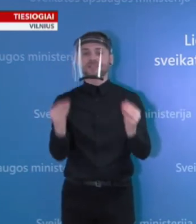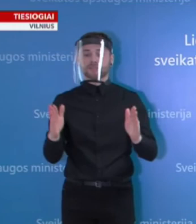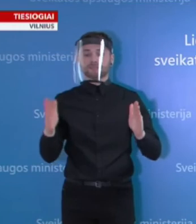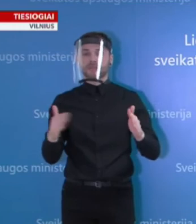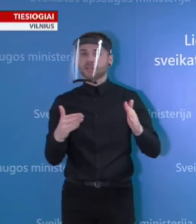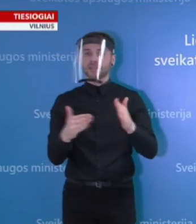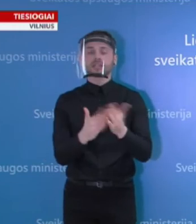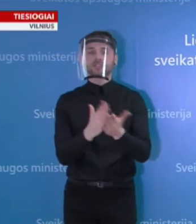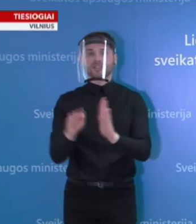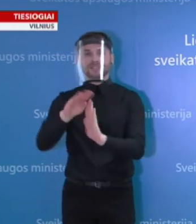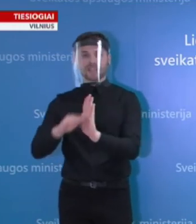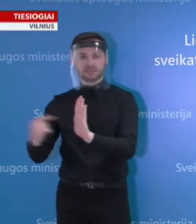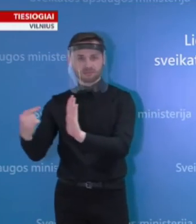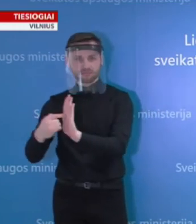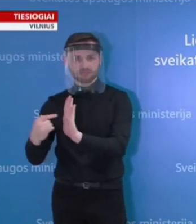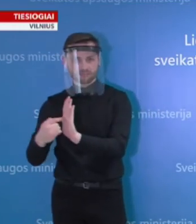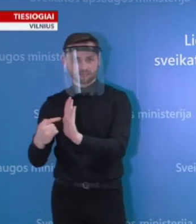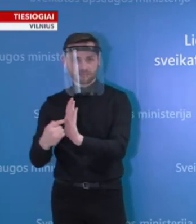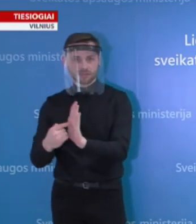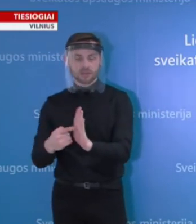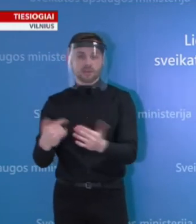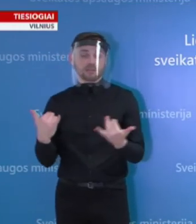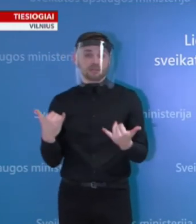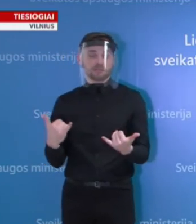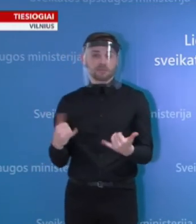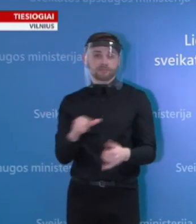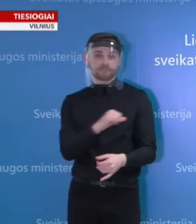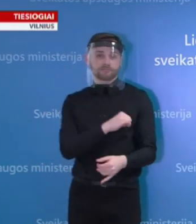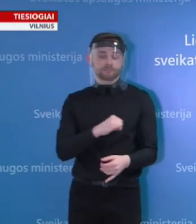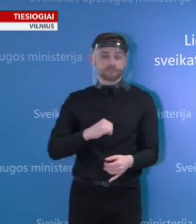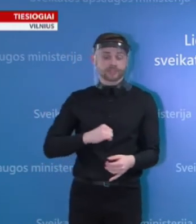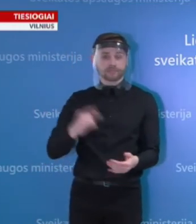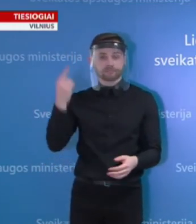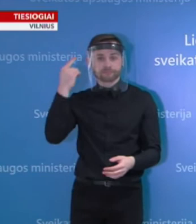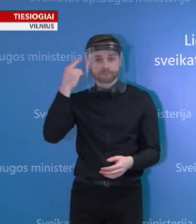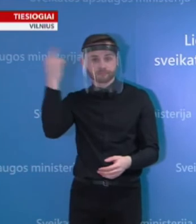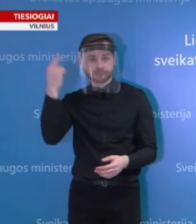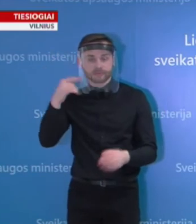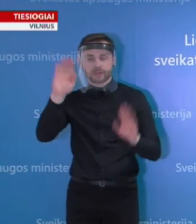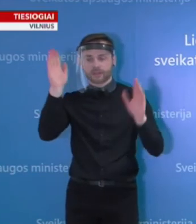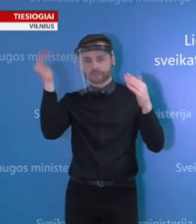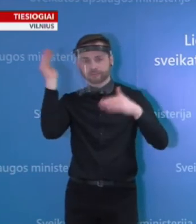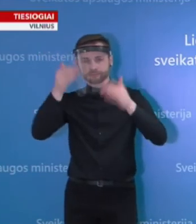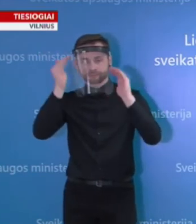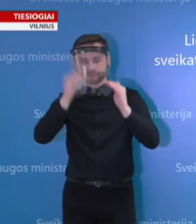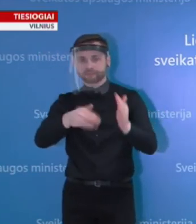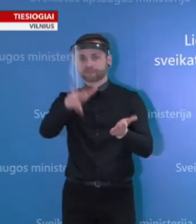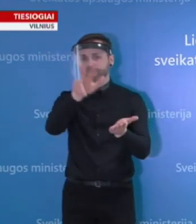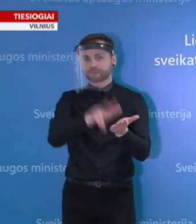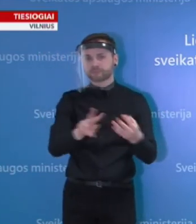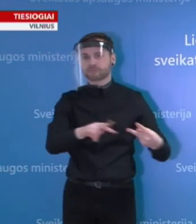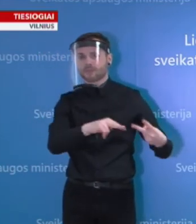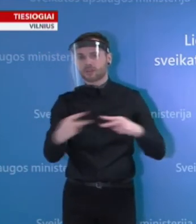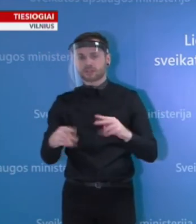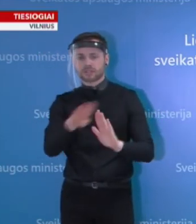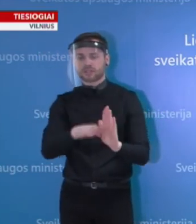reglamentuojama įstatymais. Tai na, mes negalim vienasmeniškai paimti ir pakeisti arba nesilaikyti